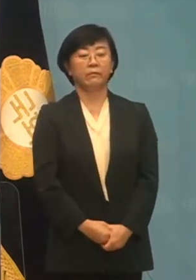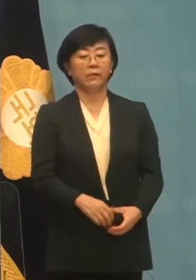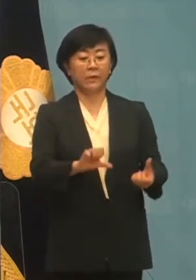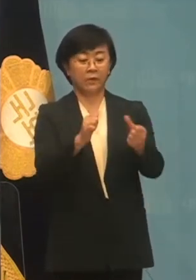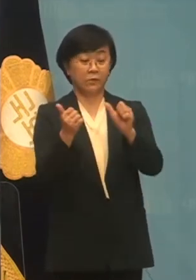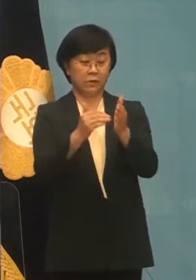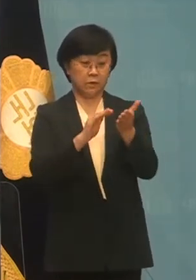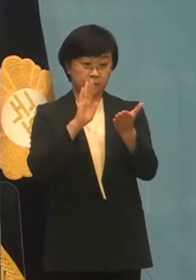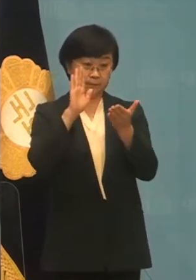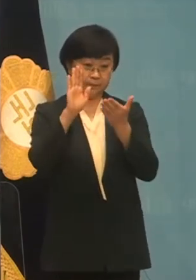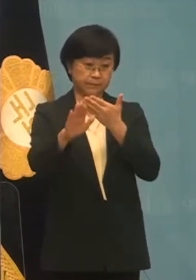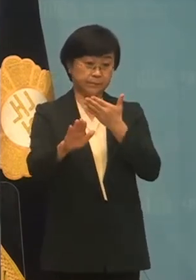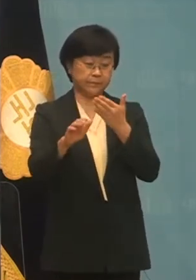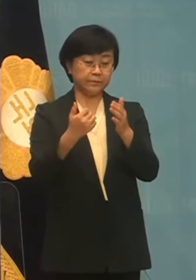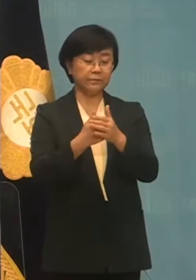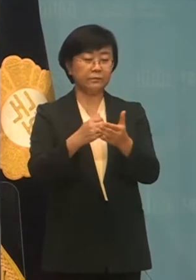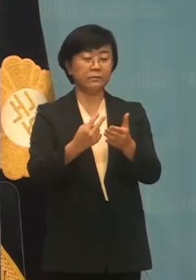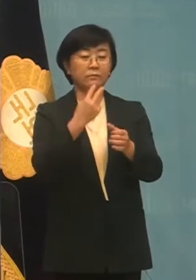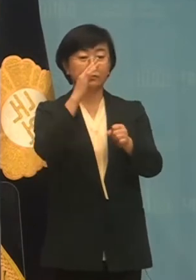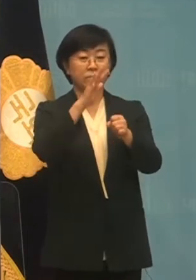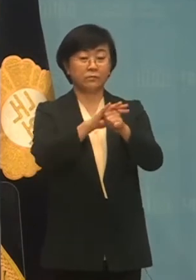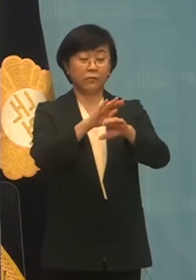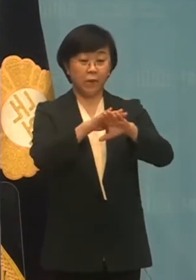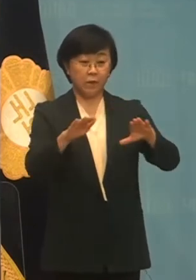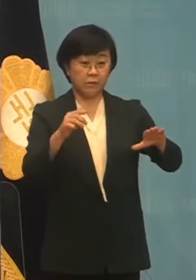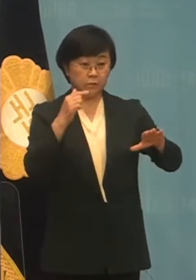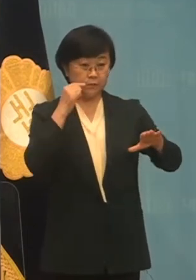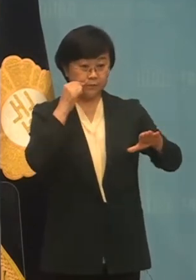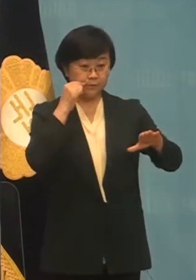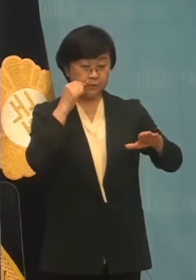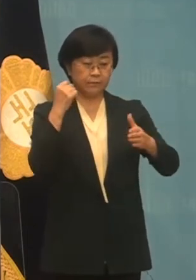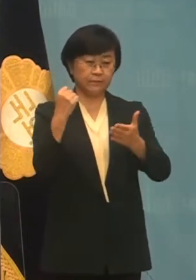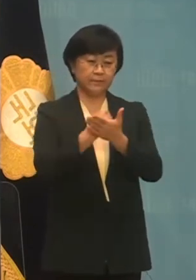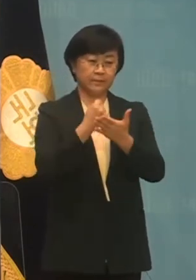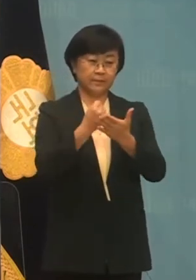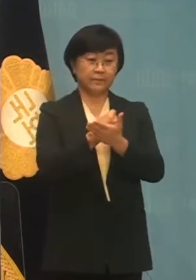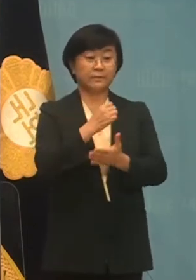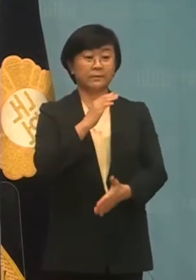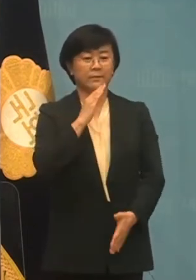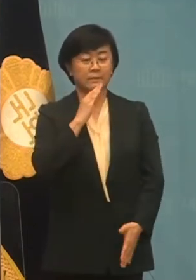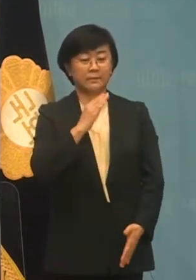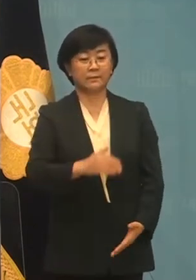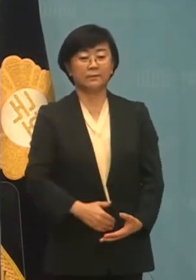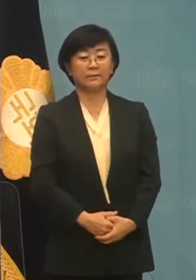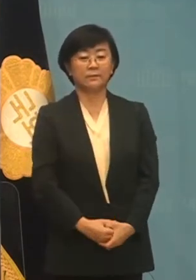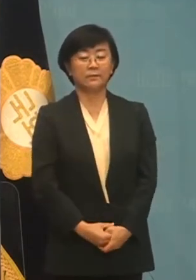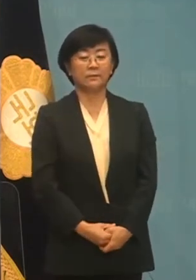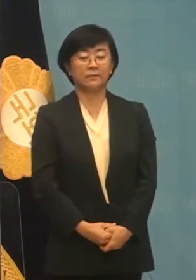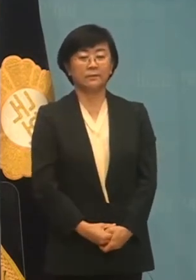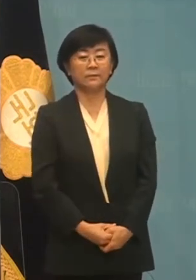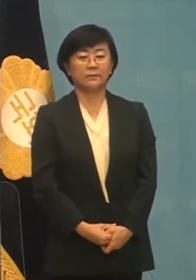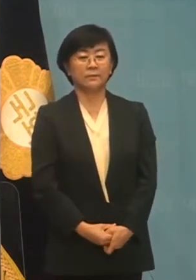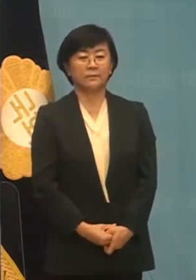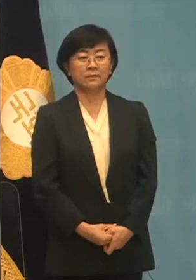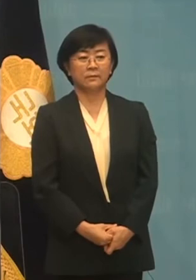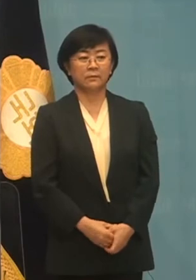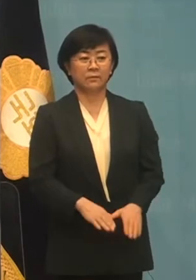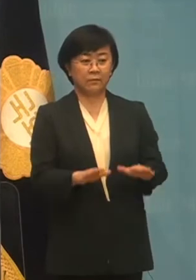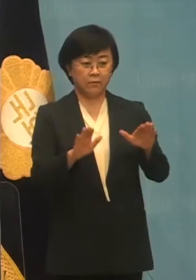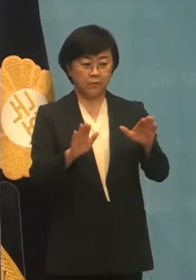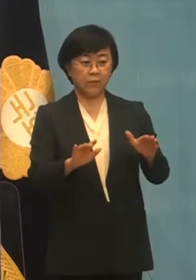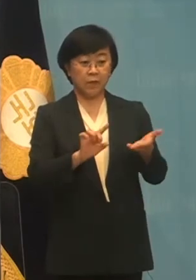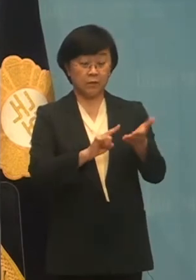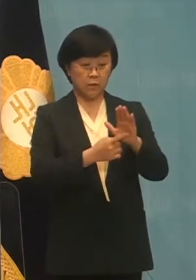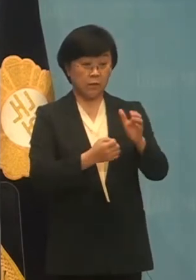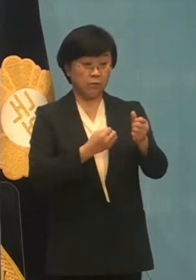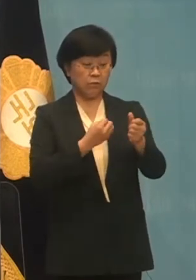죽음 이후에도 고인의 억울함을 풀지 못한 상황에 통탄을 금할 수가 없습니다. 특히 오늘